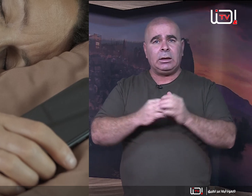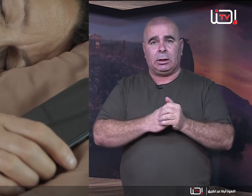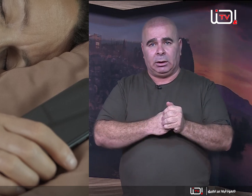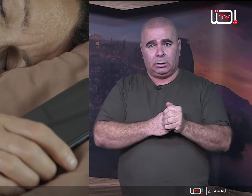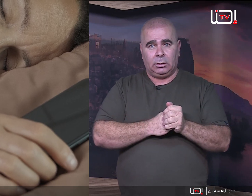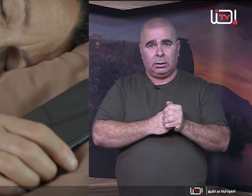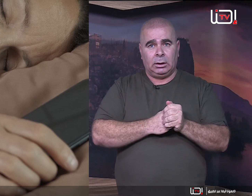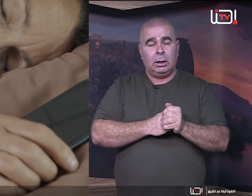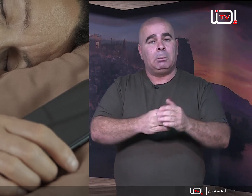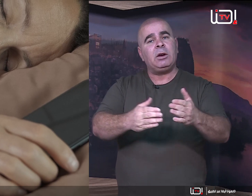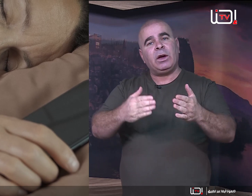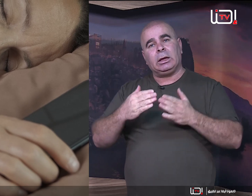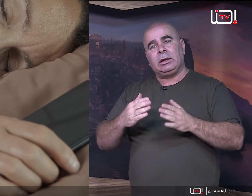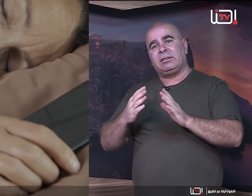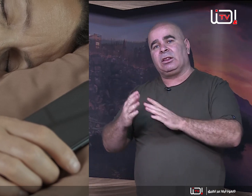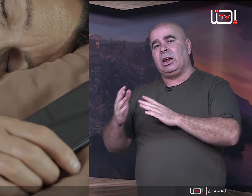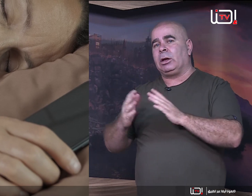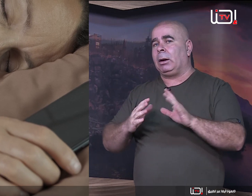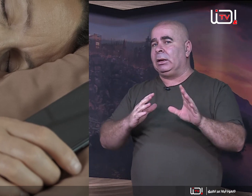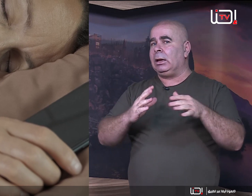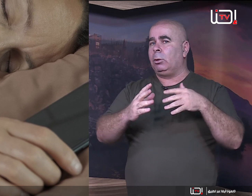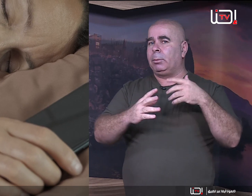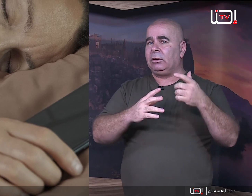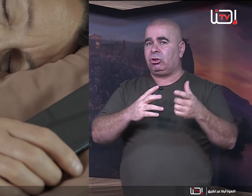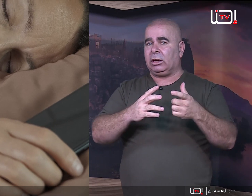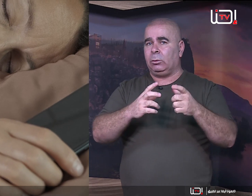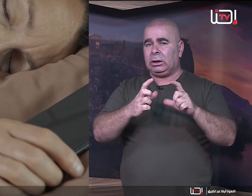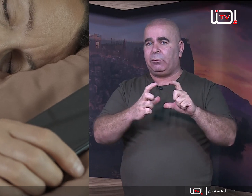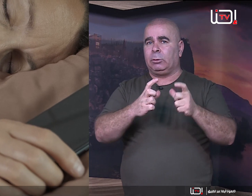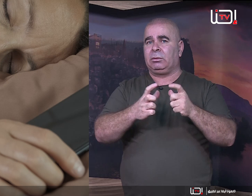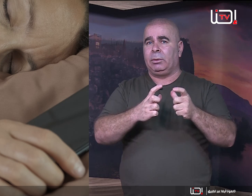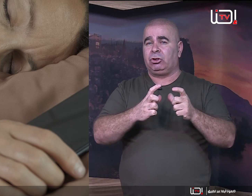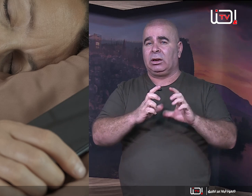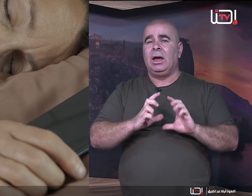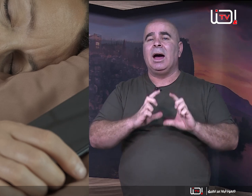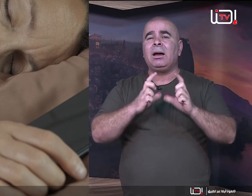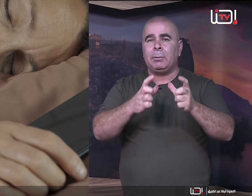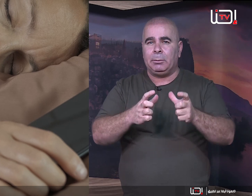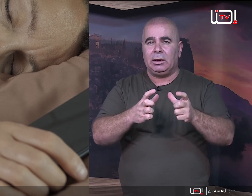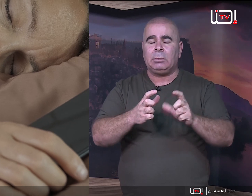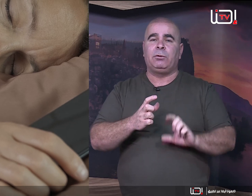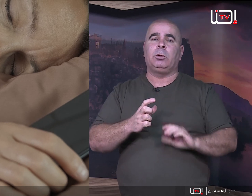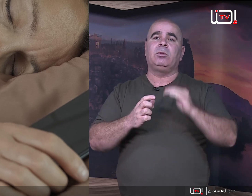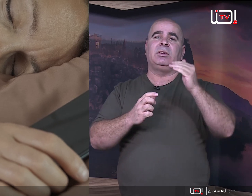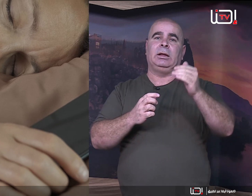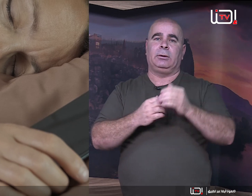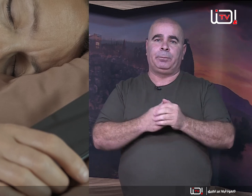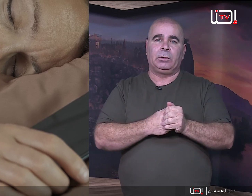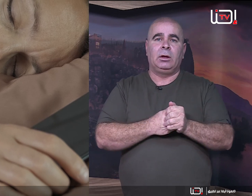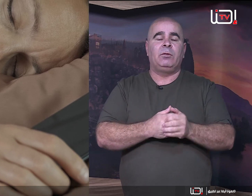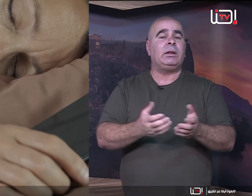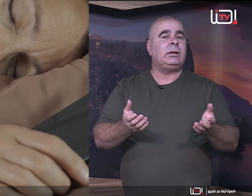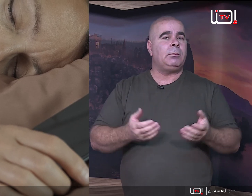ولكن نايمه مين فات عندها الساعه ث اعه بالليل مهم بهذا الشكل وانت بيفوتوا بث مباشر اغلب البنات بيفوتوا بنص